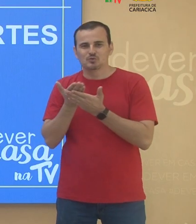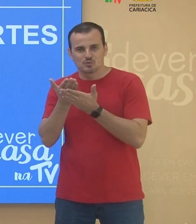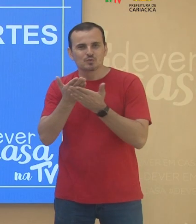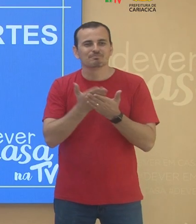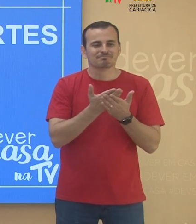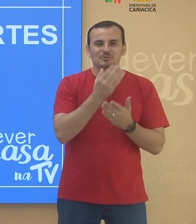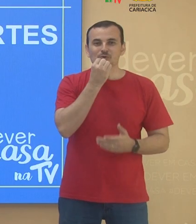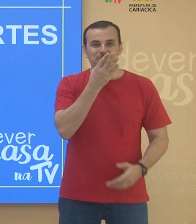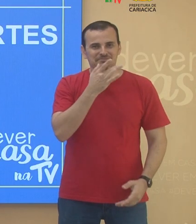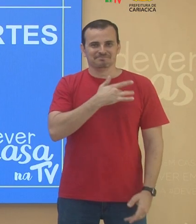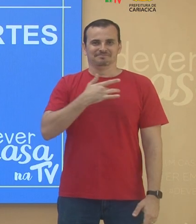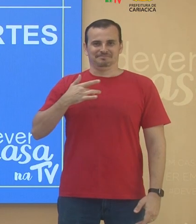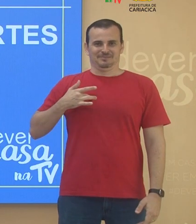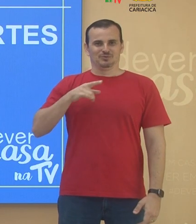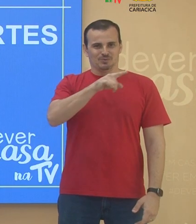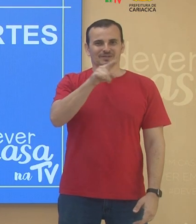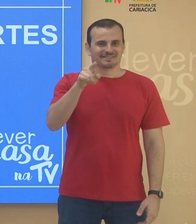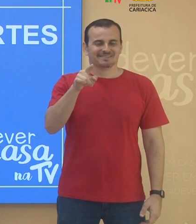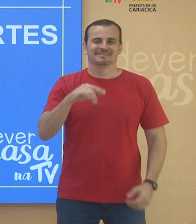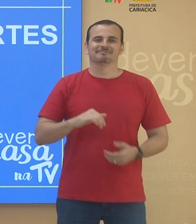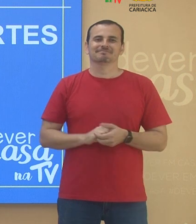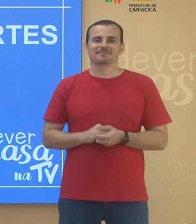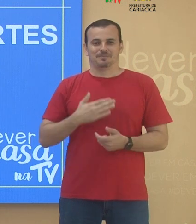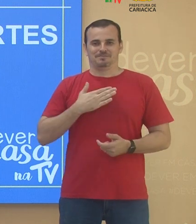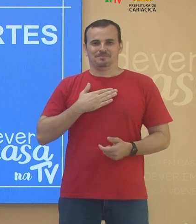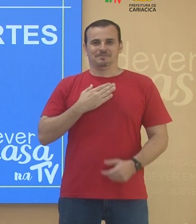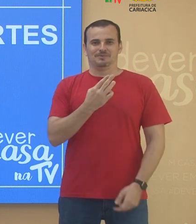Olá, estudantes! Tudo bem com vocês?